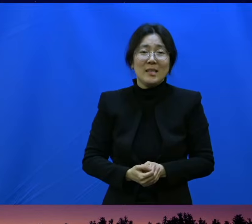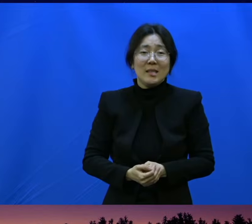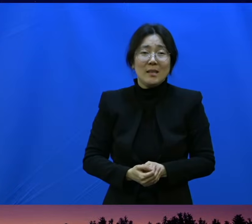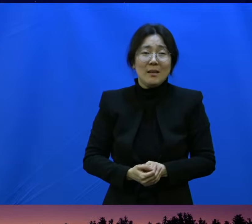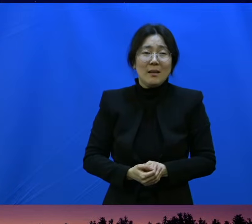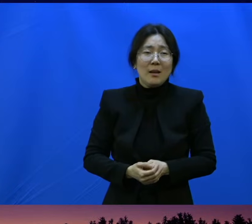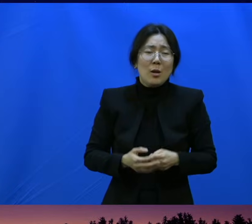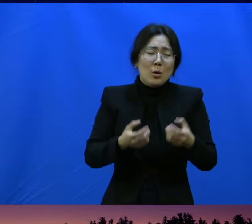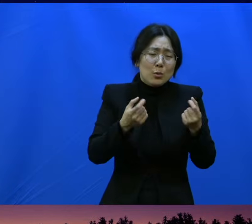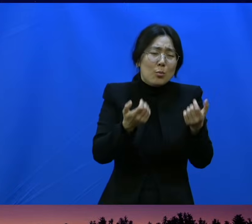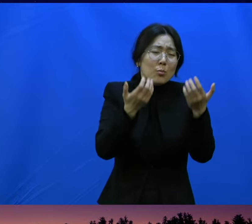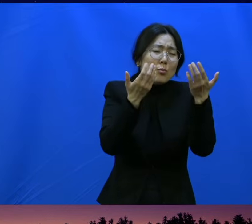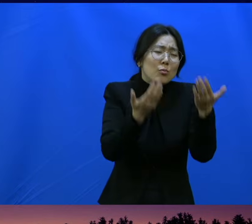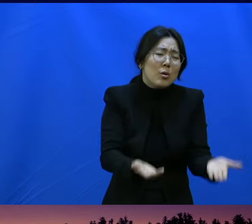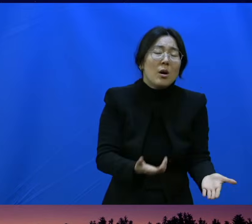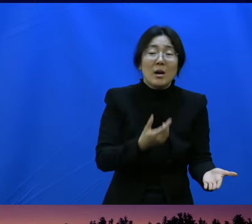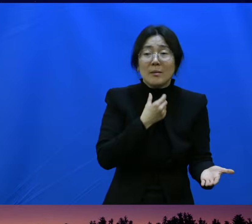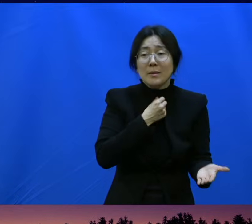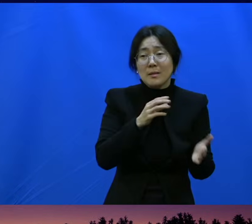얼마나 많습니까?